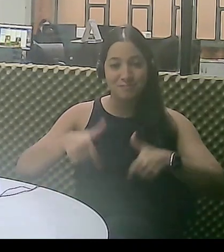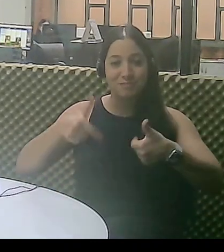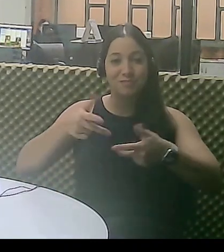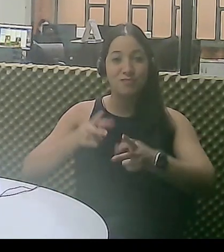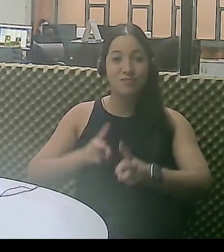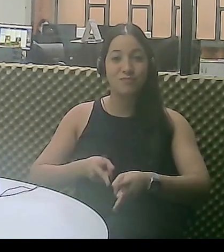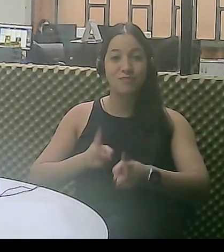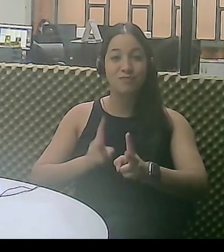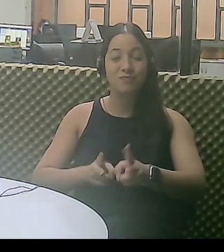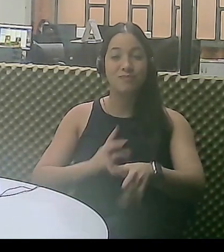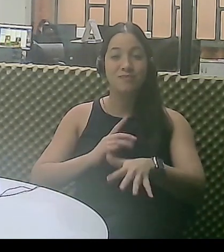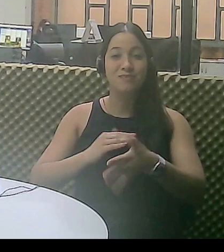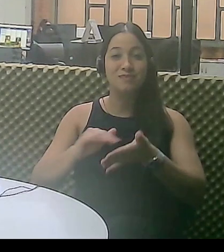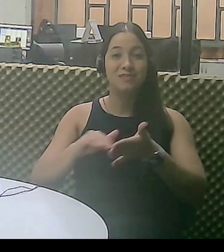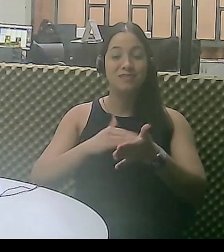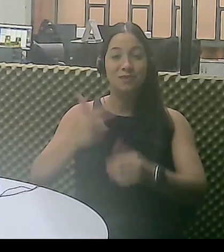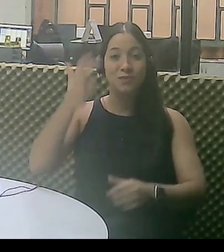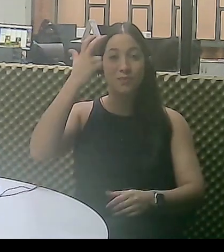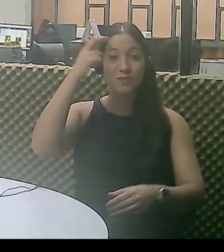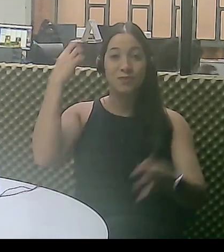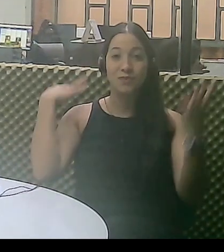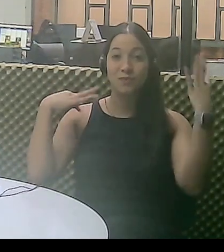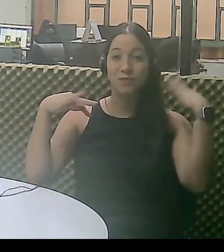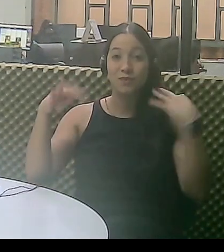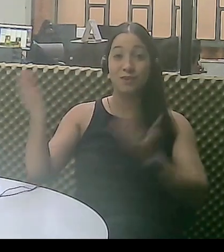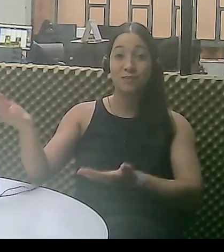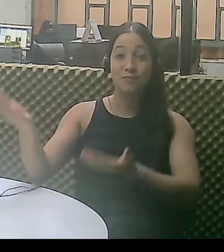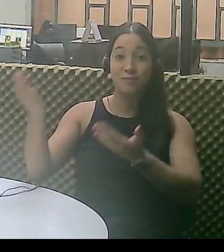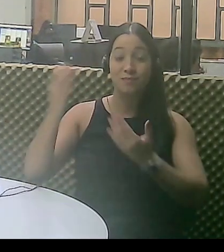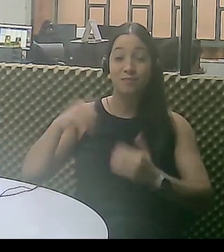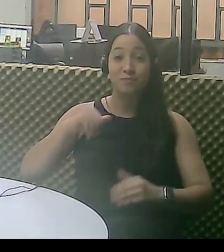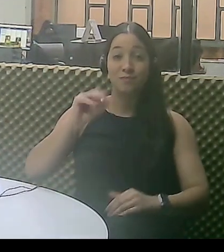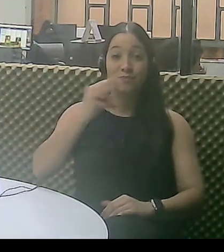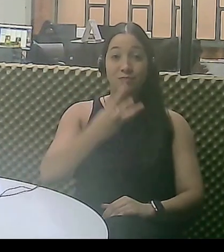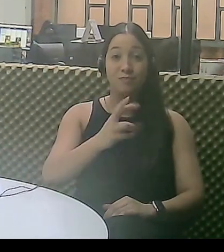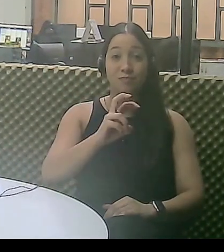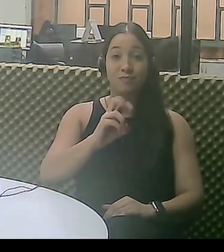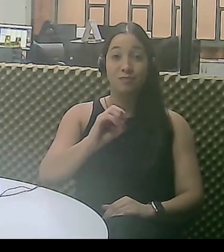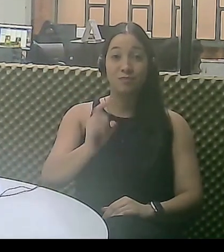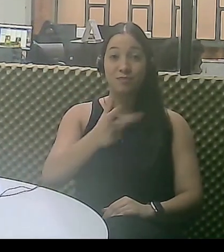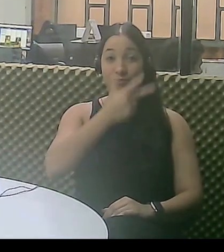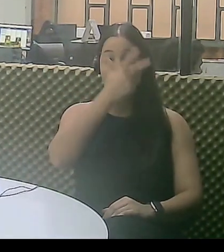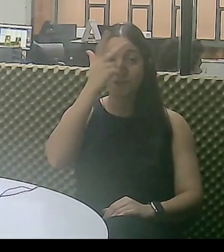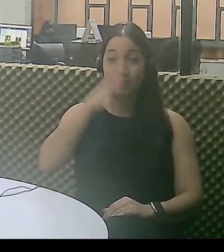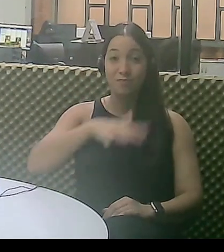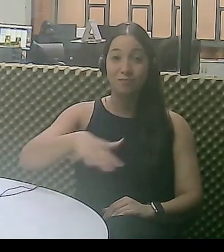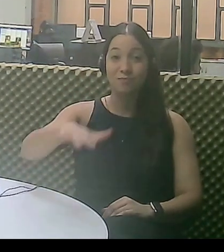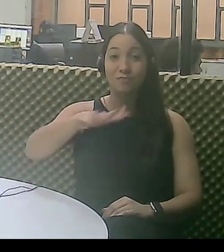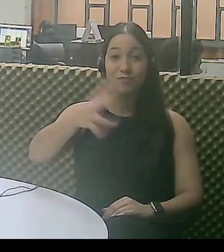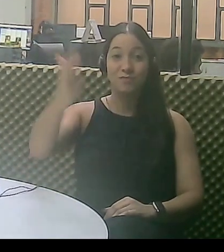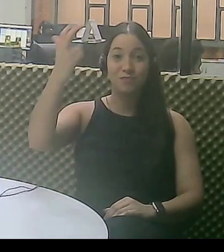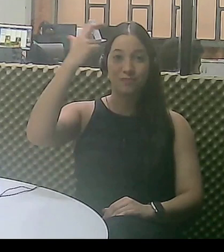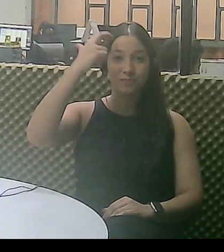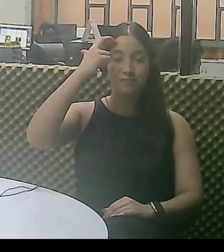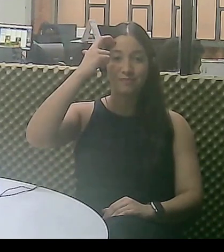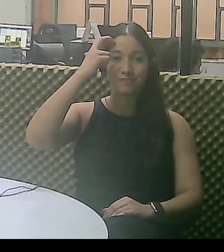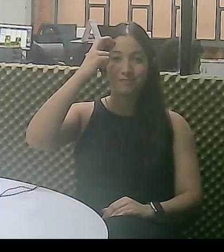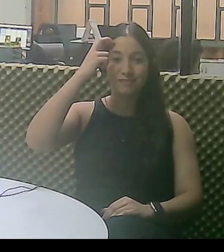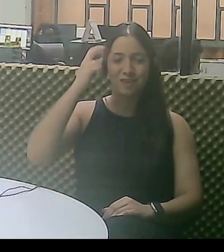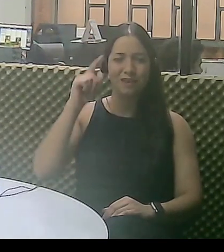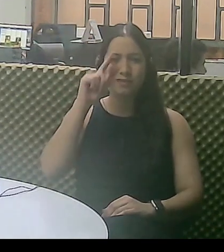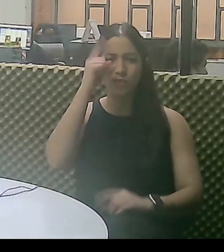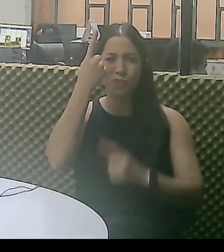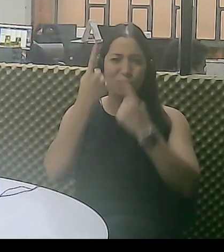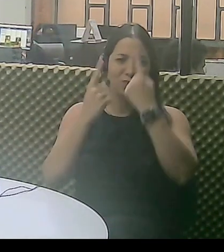da Secretaria de Cultura e Turismo, que atraiu mais de 350 mil pessoas para os espaços culturais. Para que as